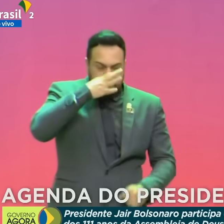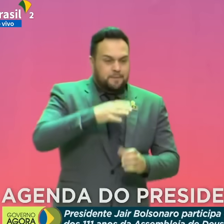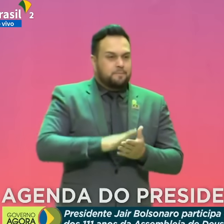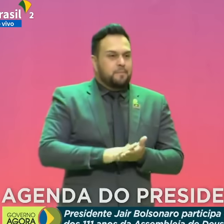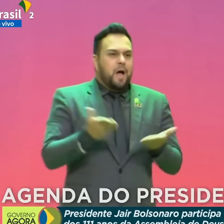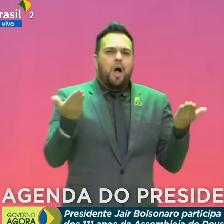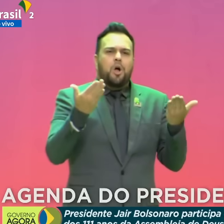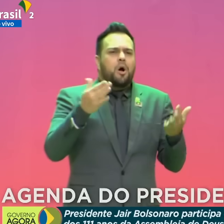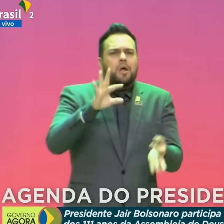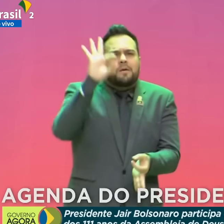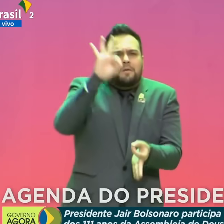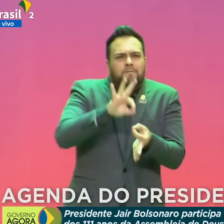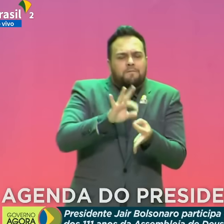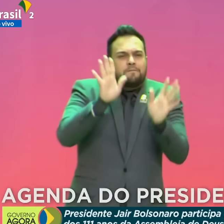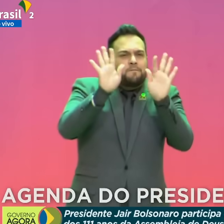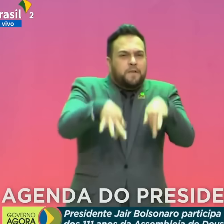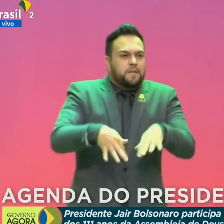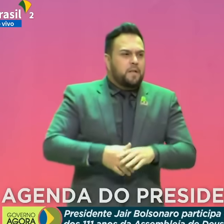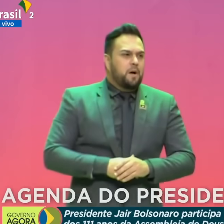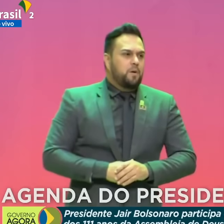aqui.